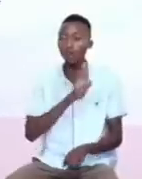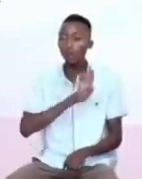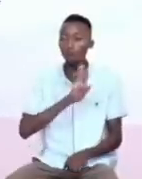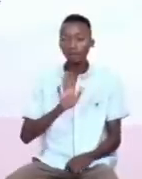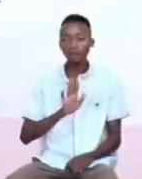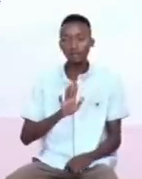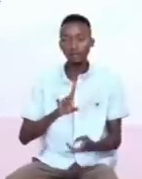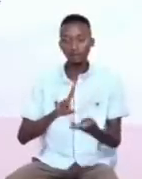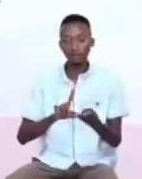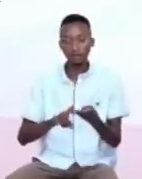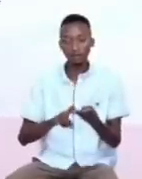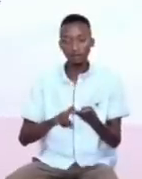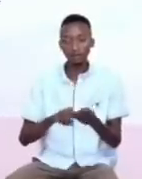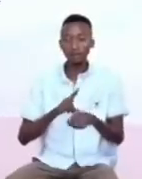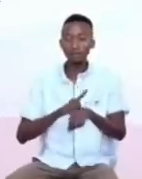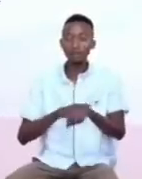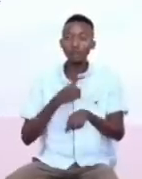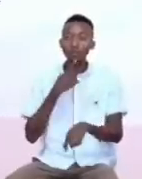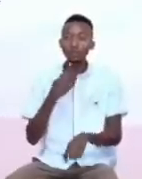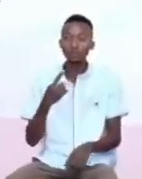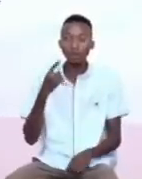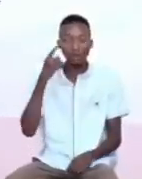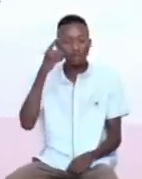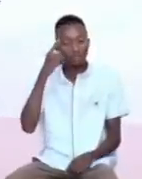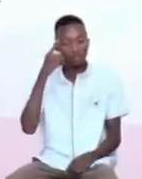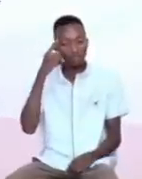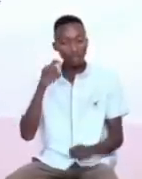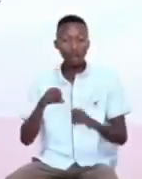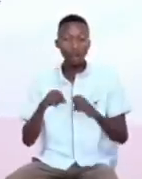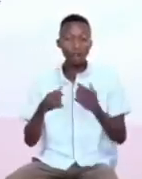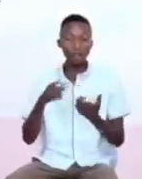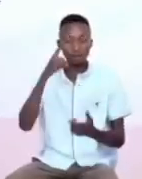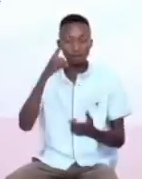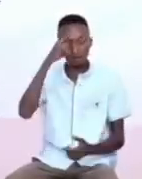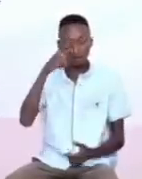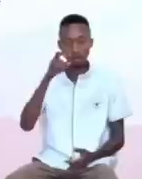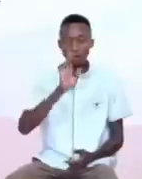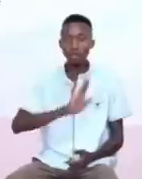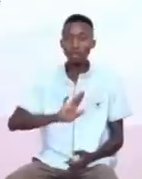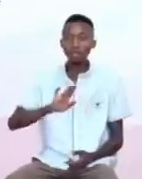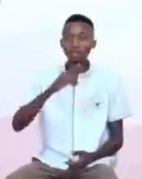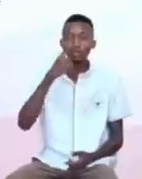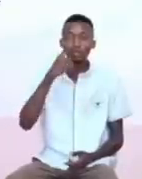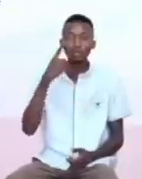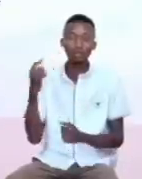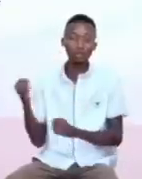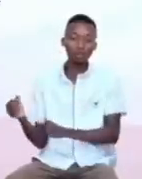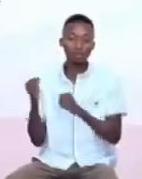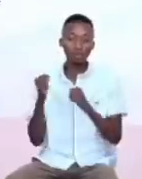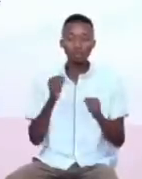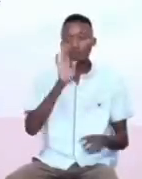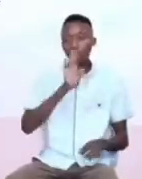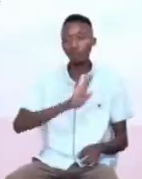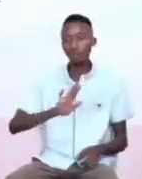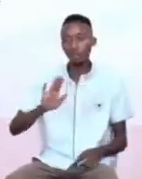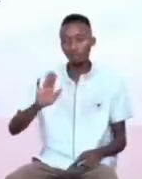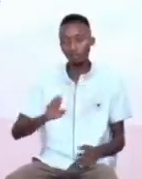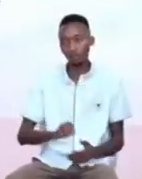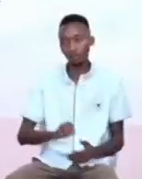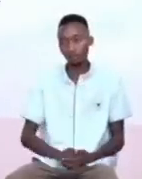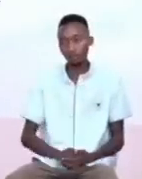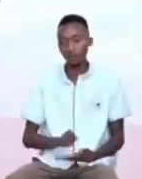kusema ninatafakari. Upole. Lakini hekima yako itaonekana katika matendo yako. Andika hii haraka